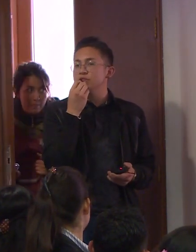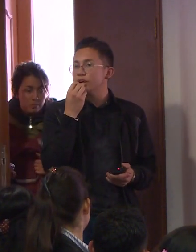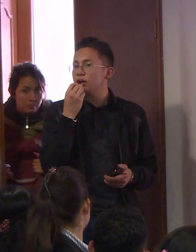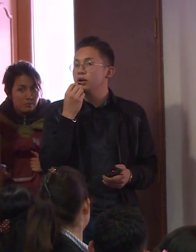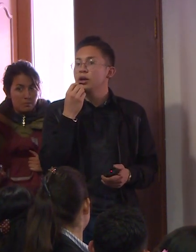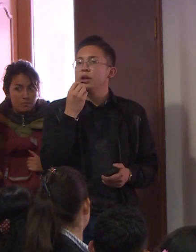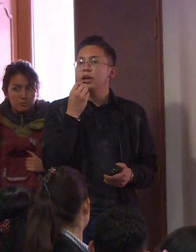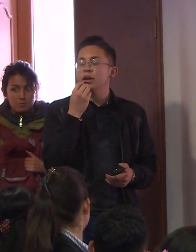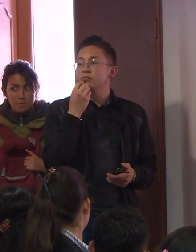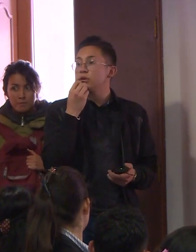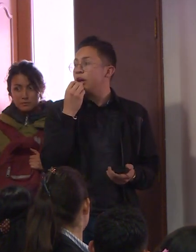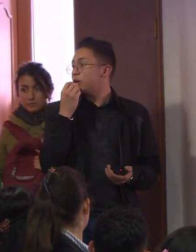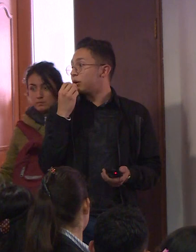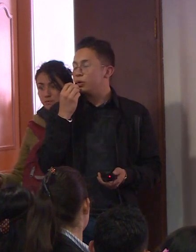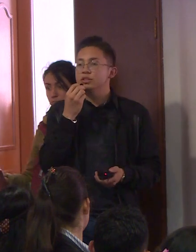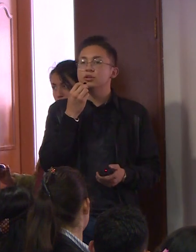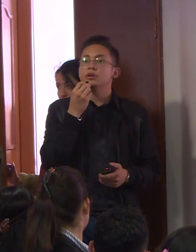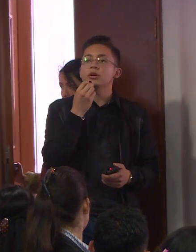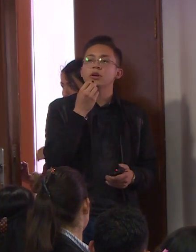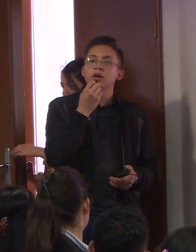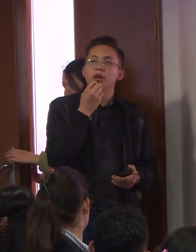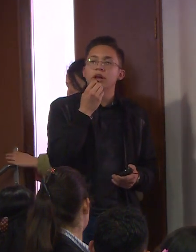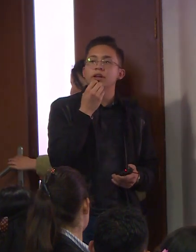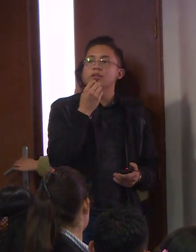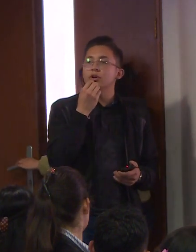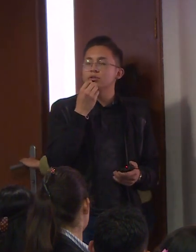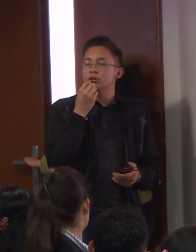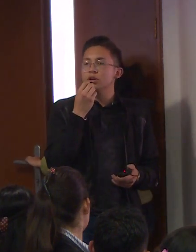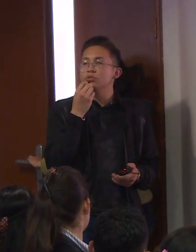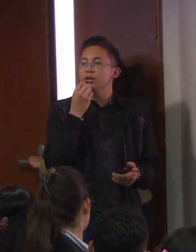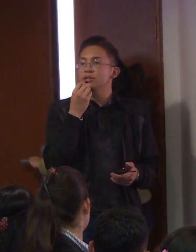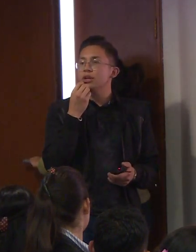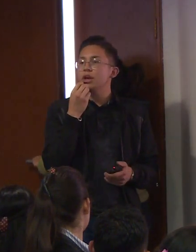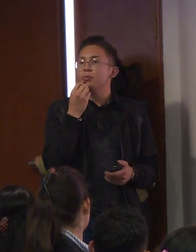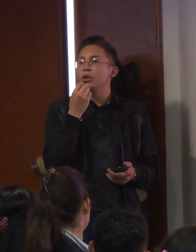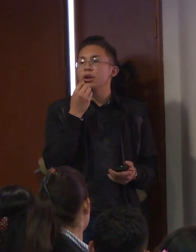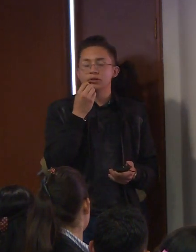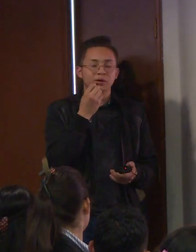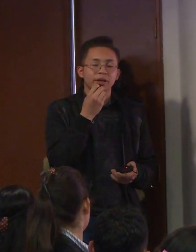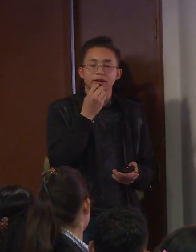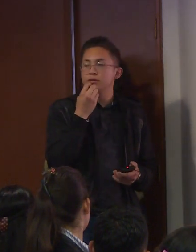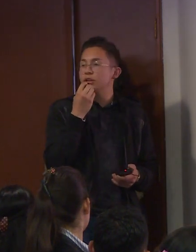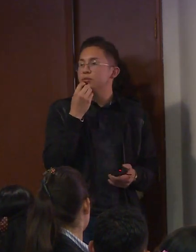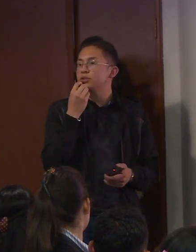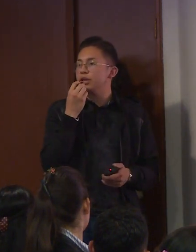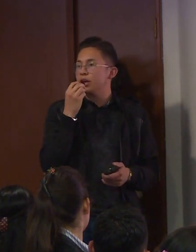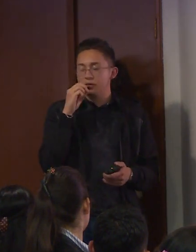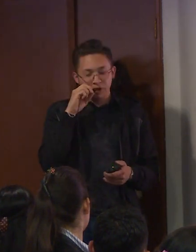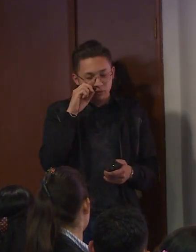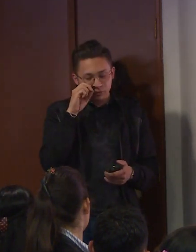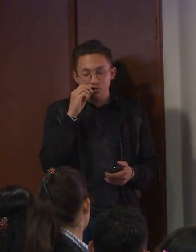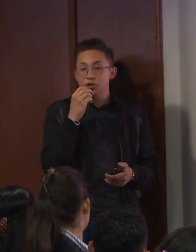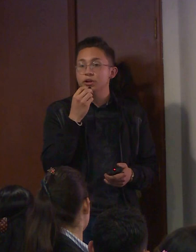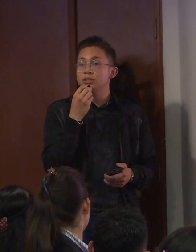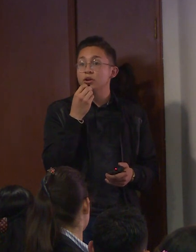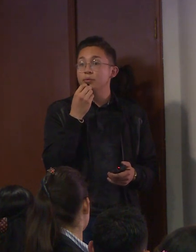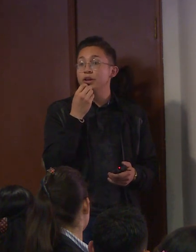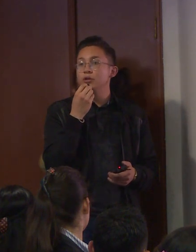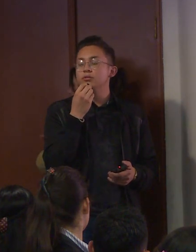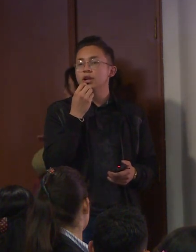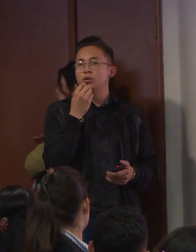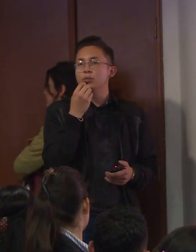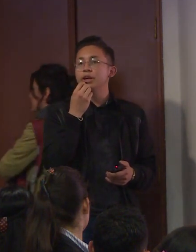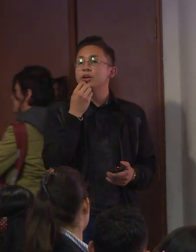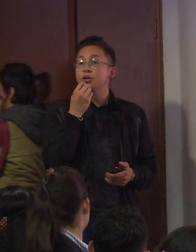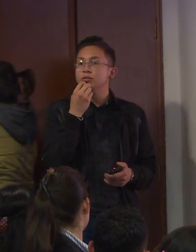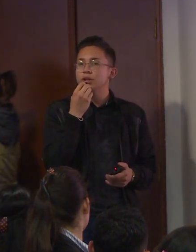Guillermo Fonseca, Edward Wilson, entre otros autores. También tenemos, miramos mucho lo que es el